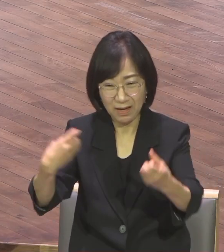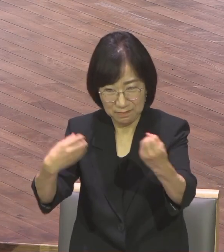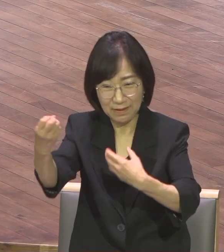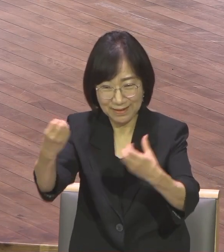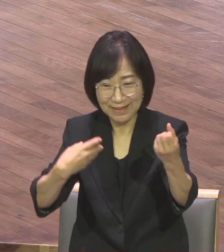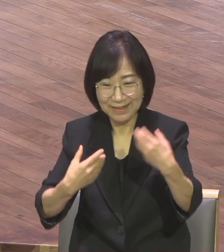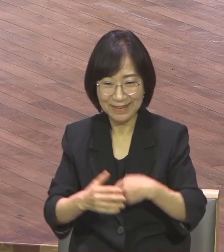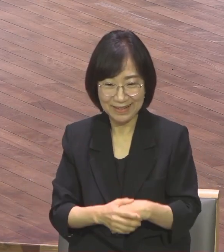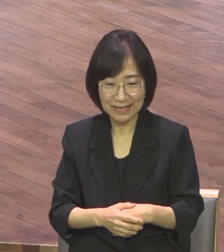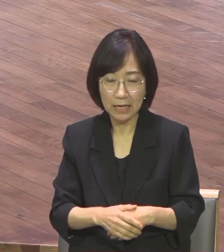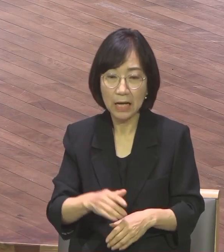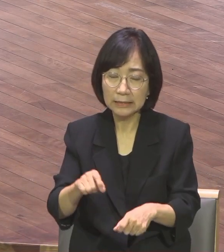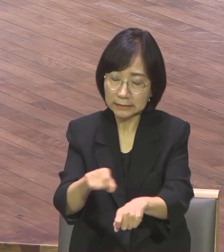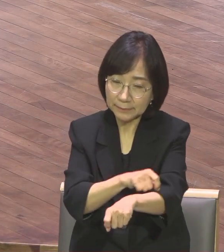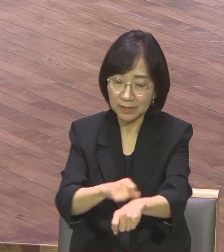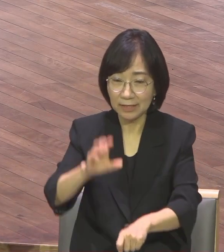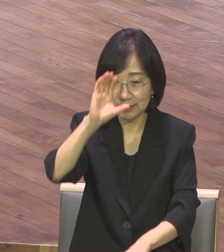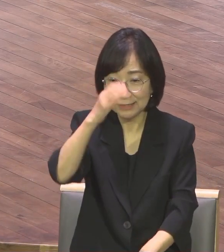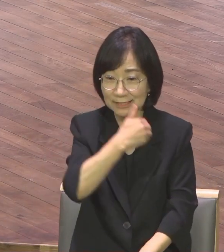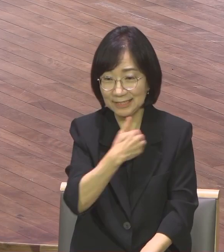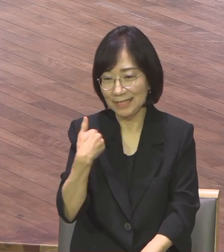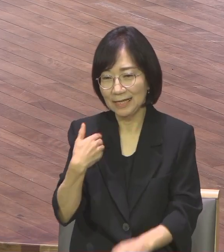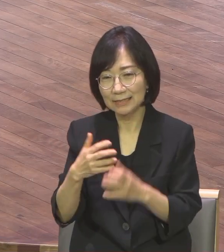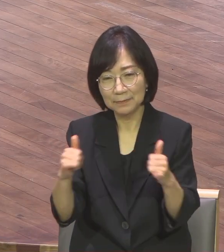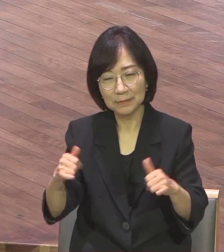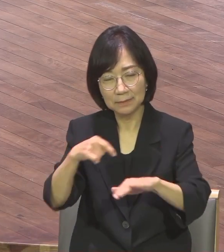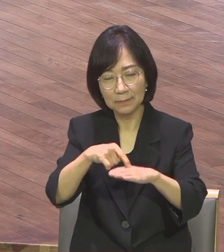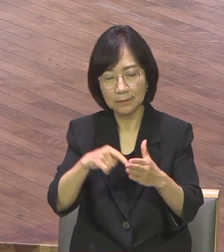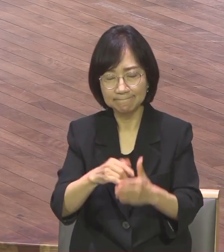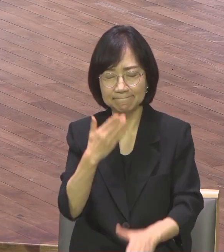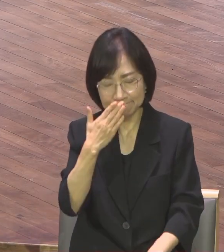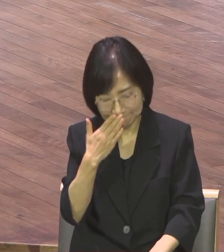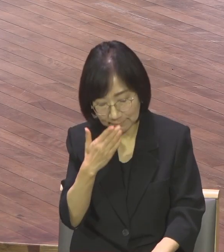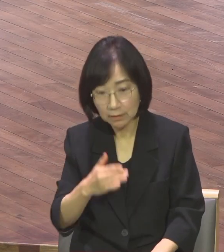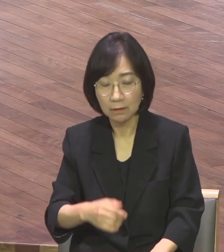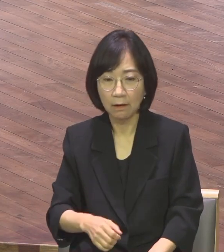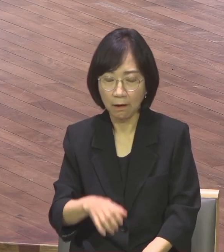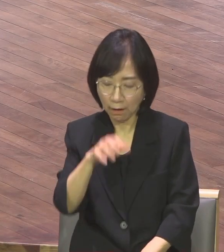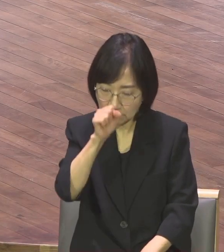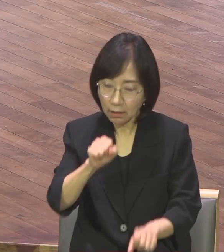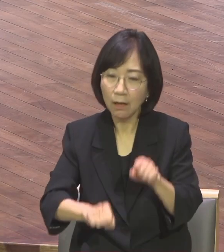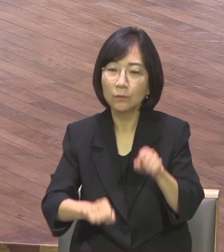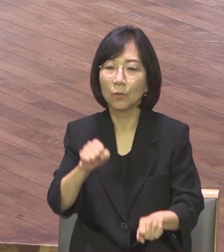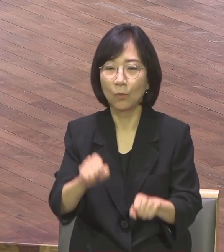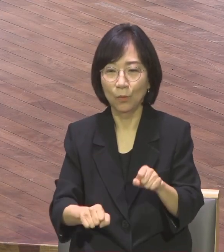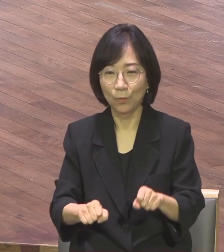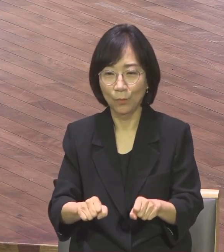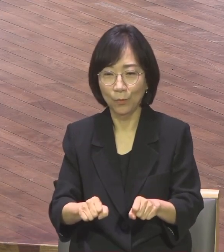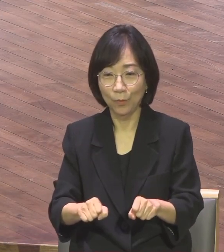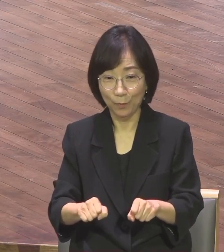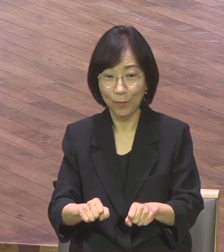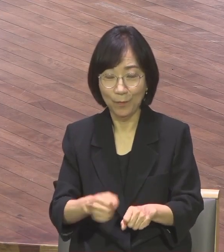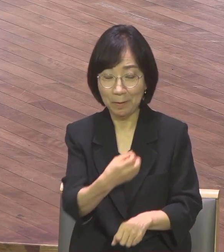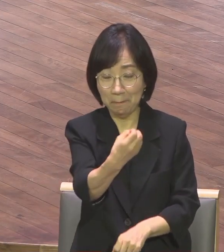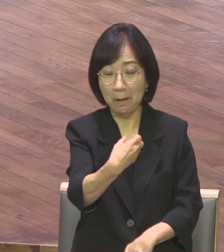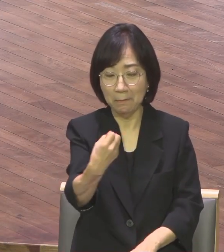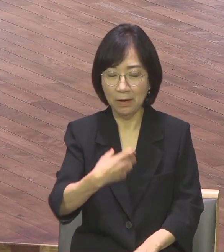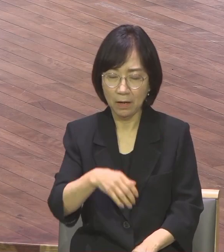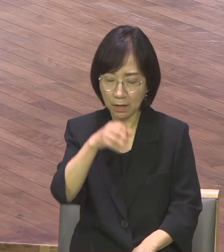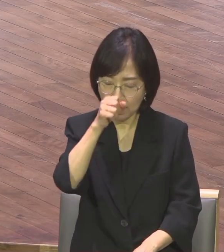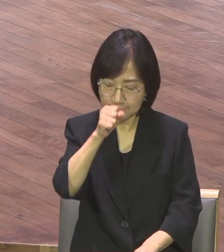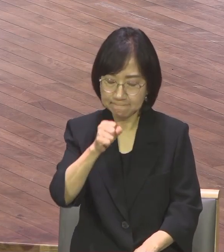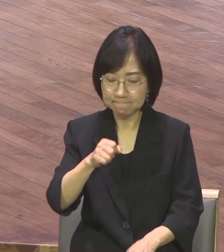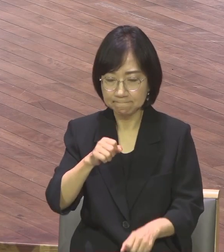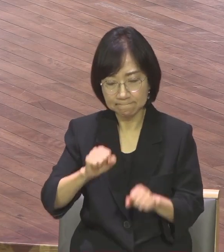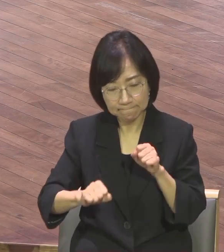특별히 착한 천주교인들, 불교인들 우리보다 훨씬 착해요. 그런 분들 그런 말을 많이 하죠.